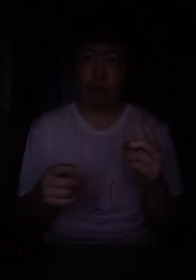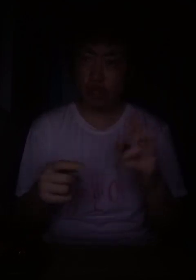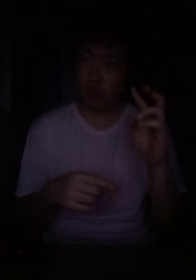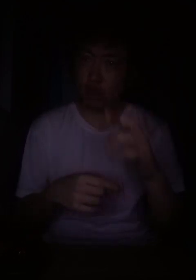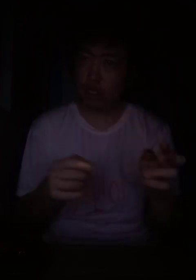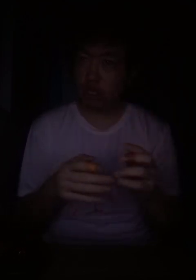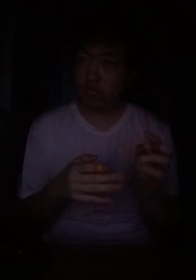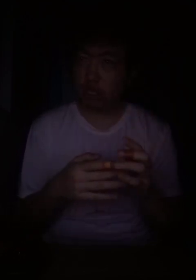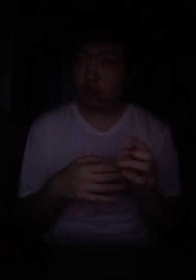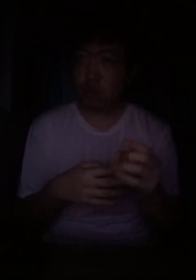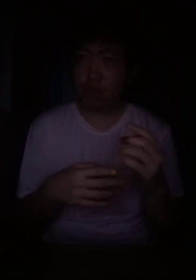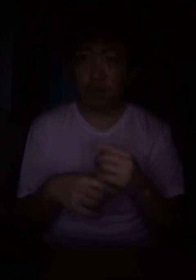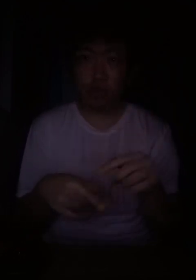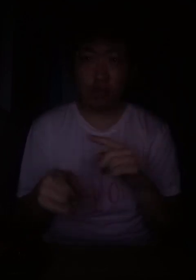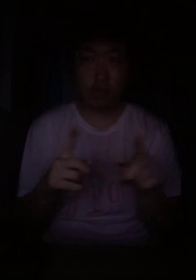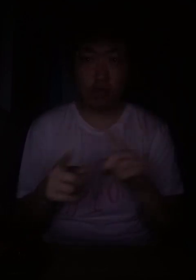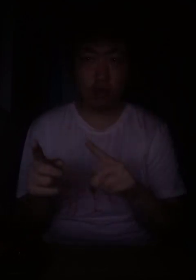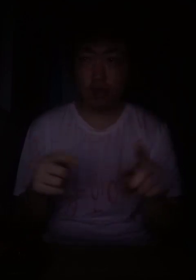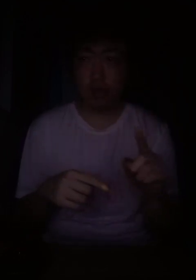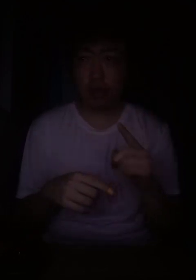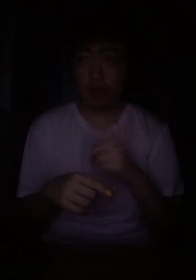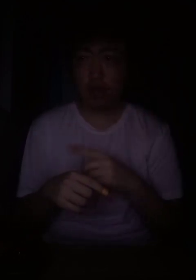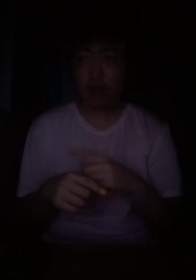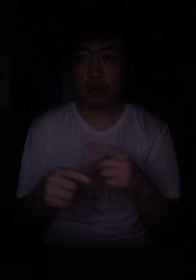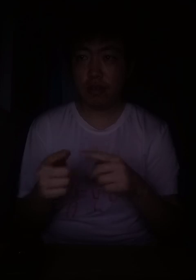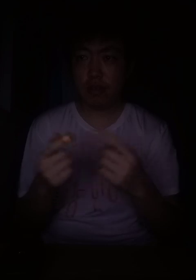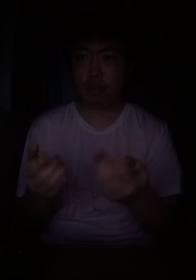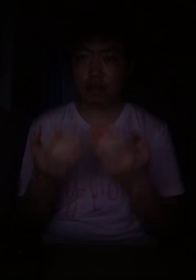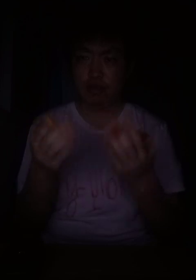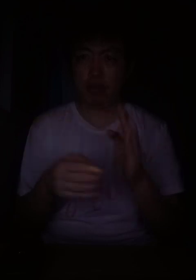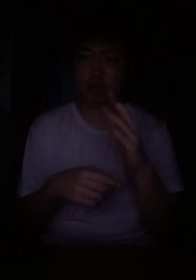훈련을 통해 어떤 변화를 보이는지 그 영상도 준비했습니다. 보시겠습니다.